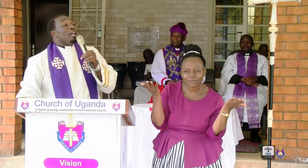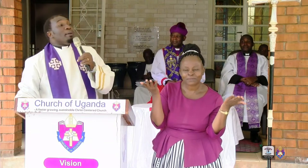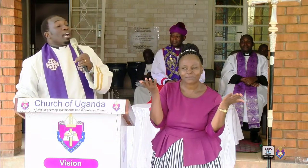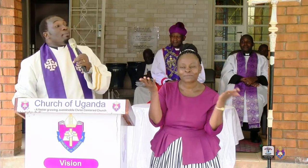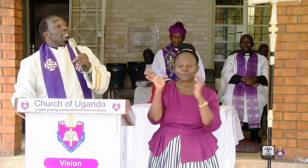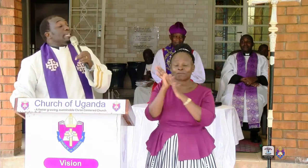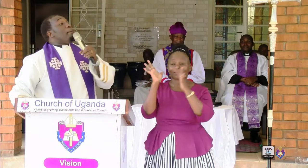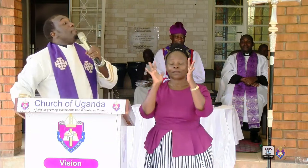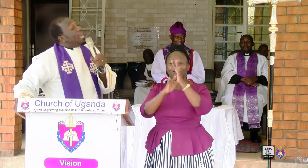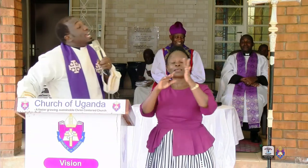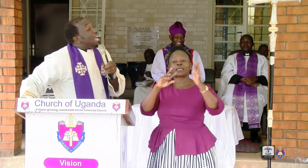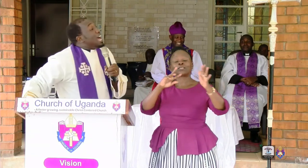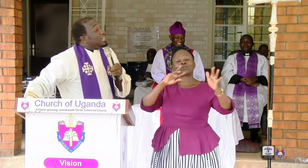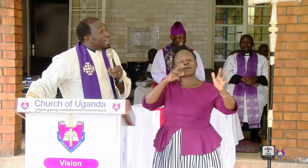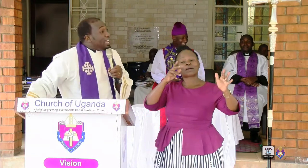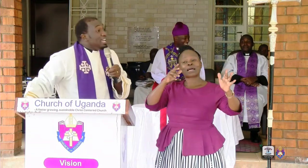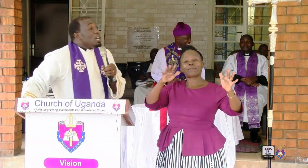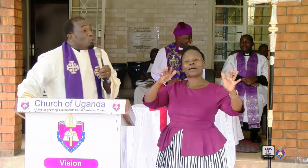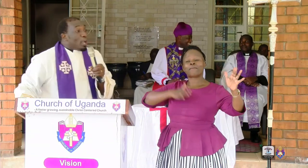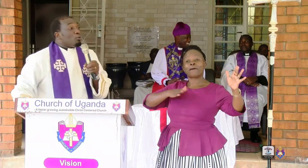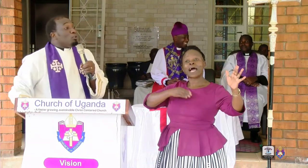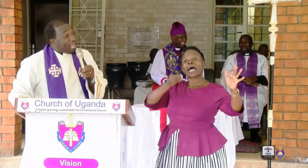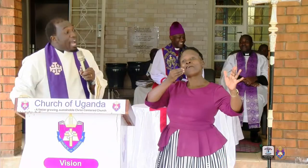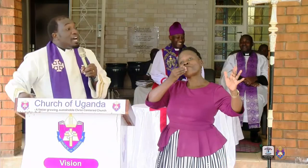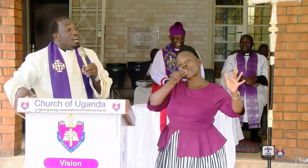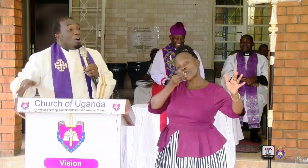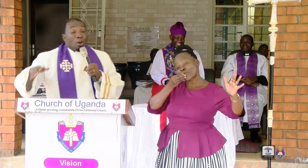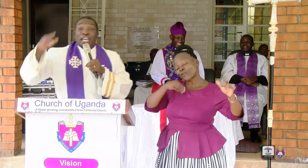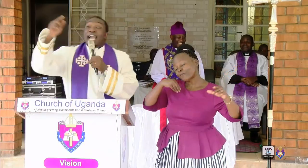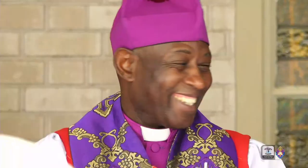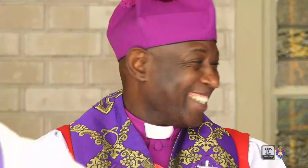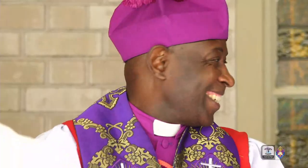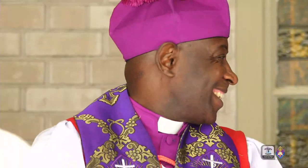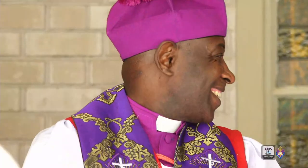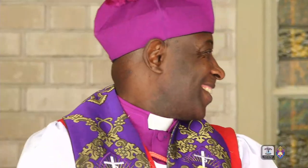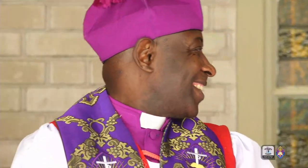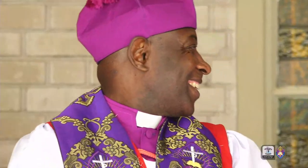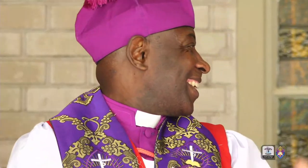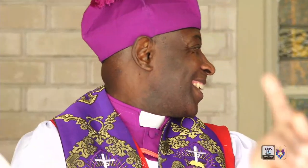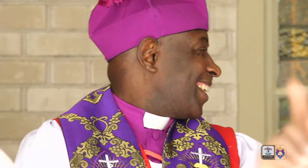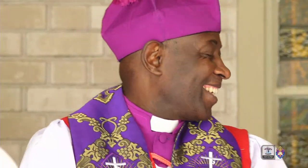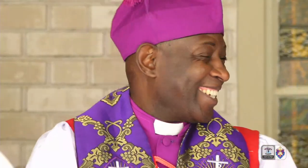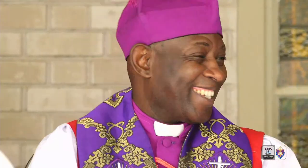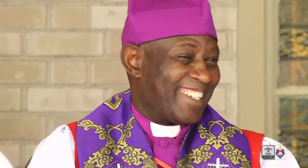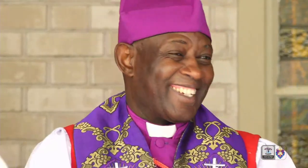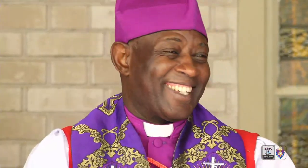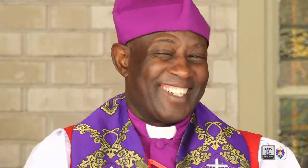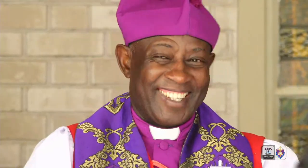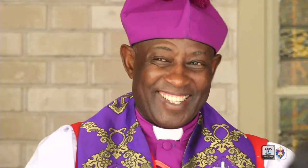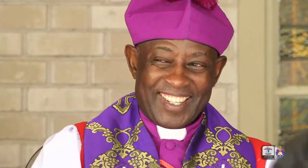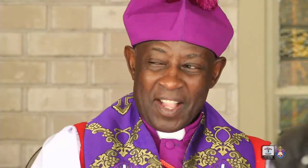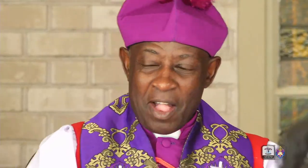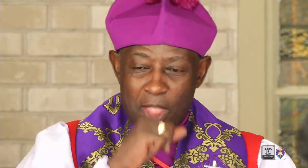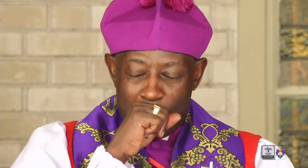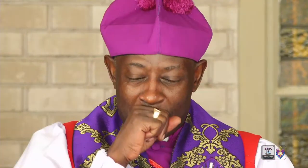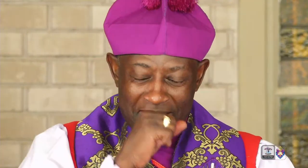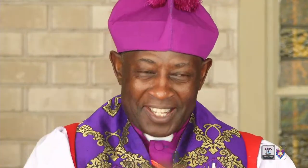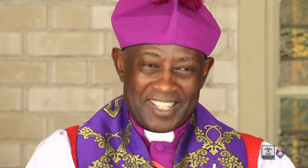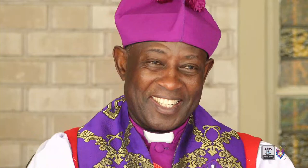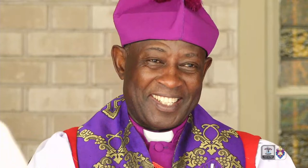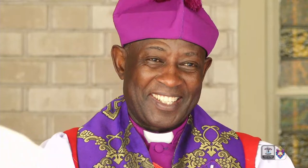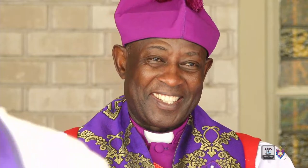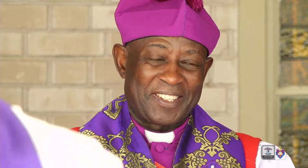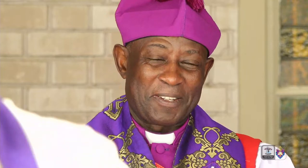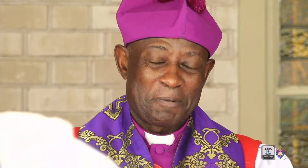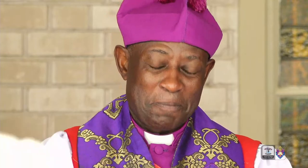Yesu nabagama. Ntie mene yange. Kwe kulia. Oye yantu matiakulachi. Kwe kukore yantu matiakulachi. Kati